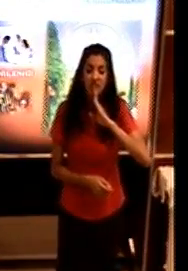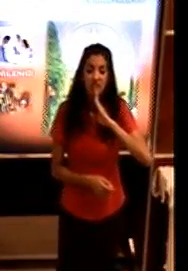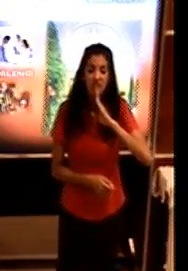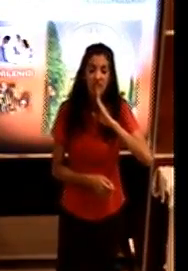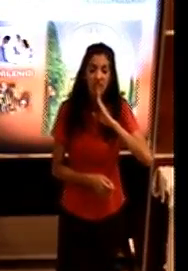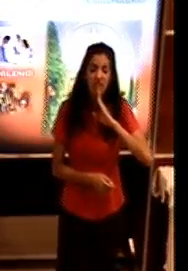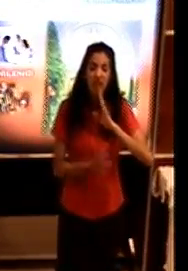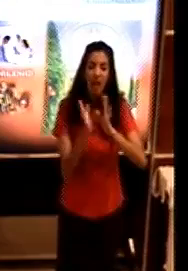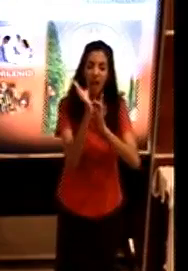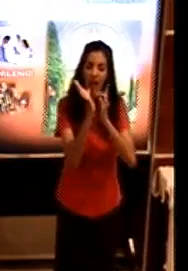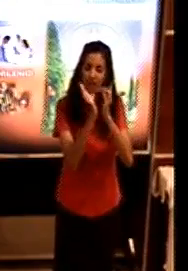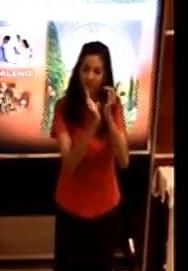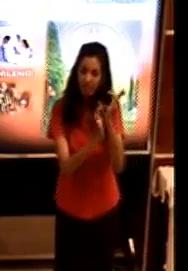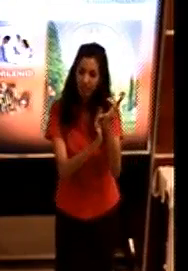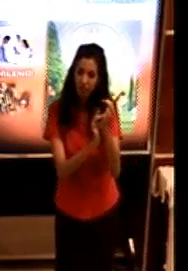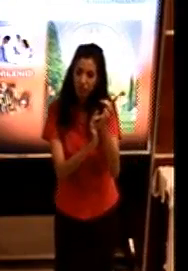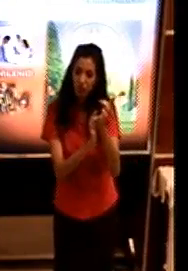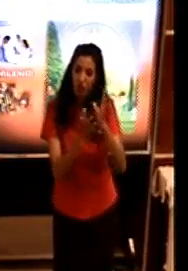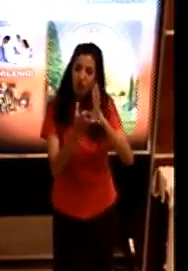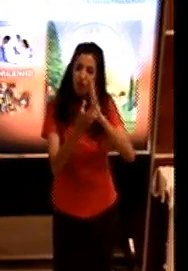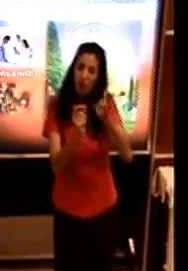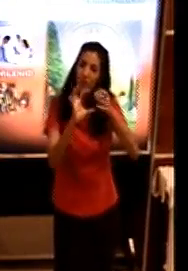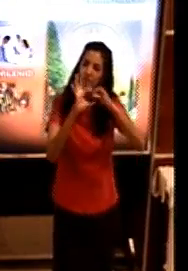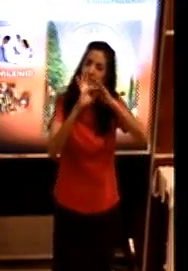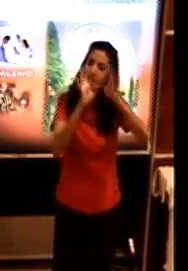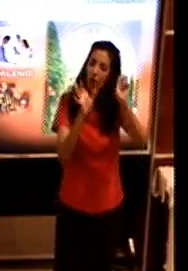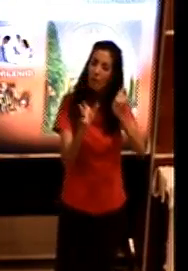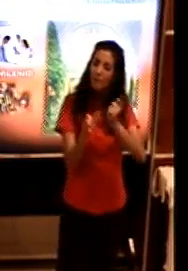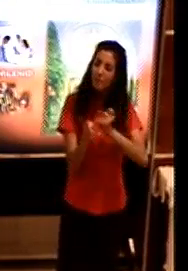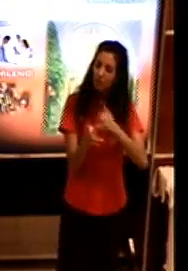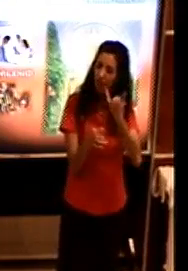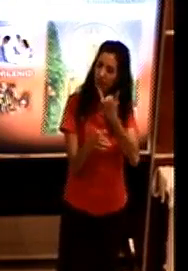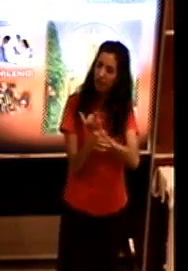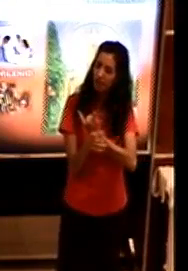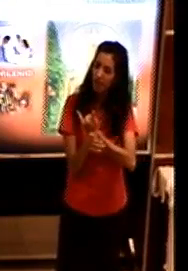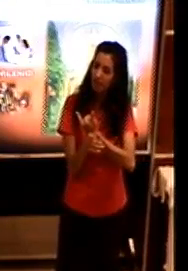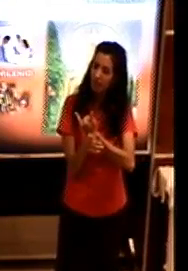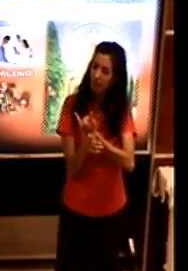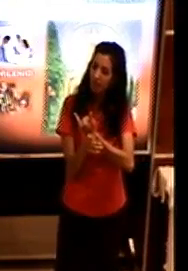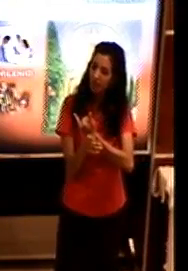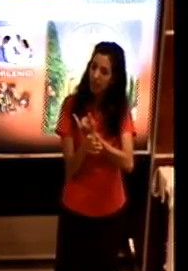Piensen y contesten. Sí, escuchen, hermanos.